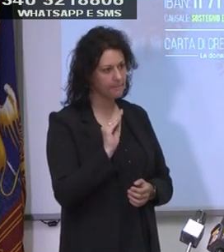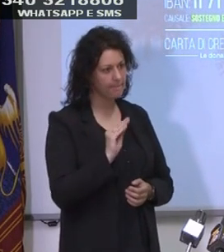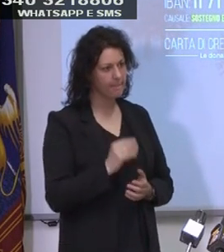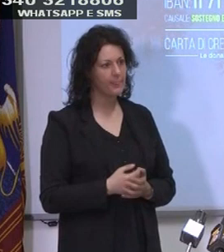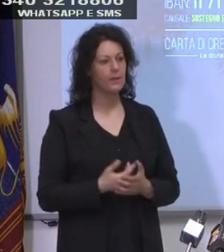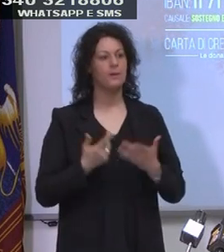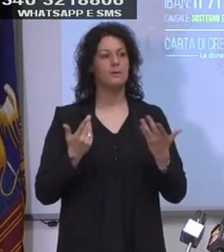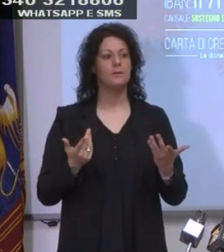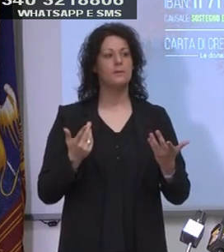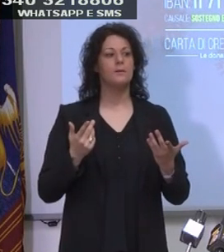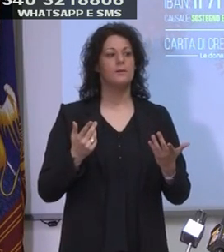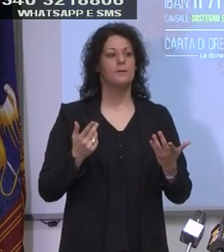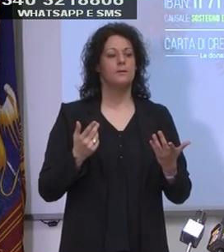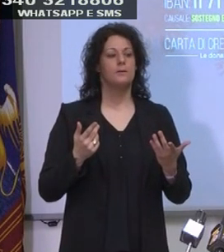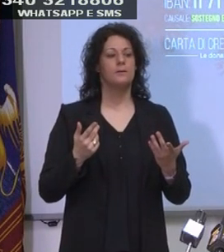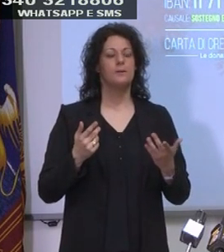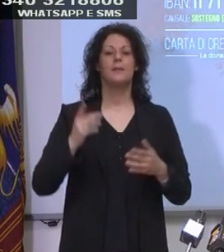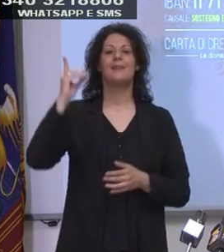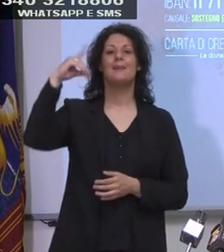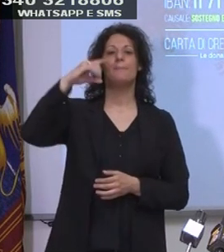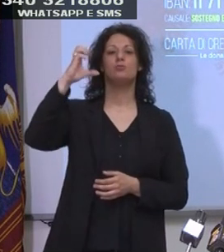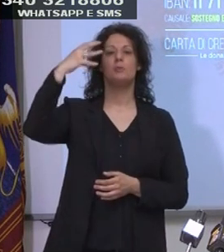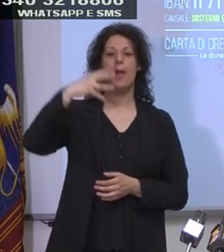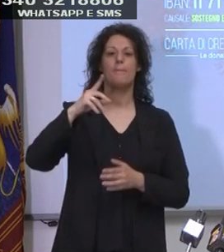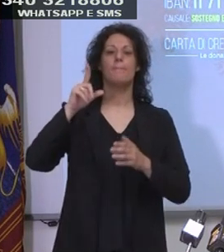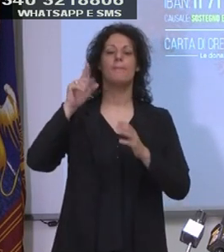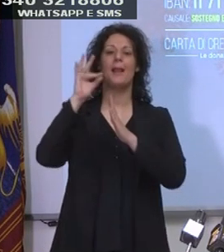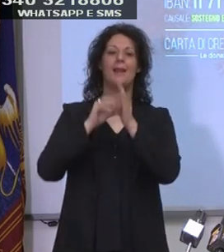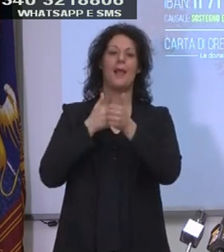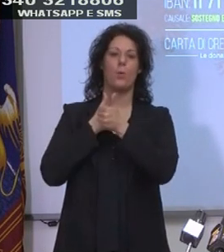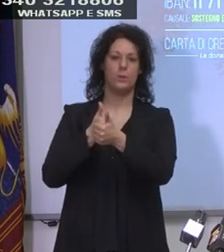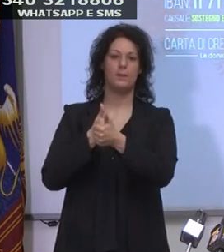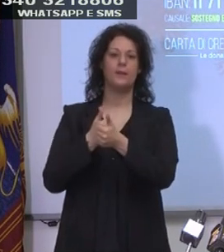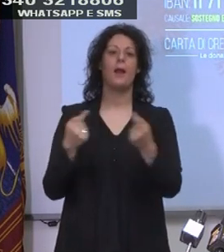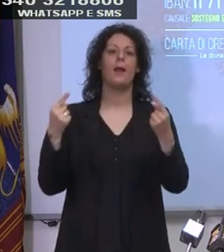nostre linee guida da quelle dell'eventuale DPCM del governo. Su questo bisognerà essere...